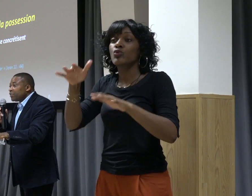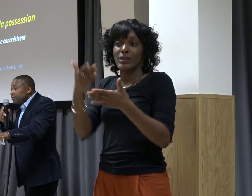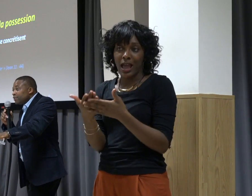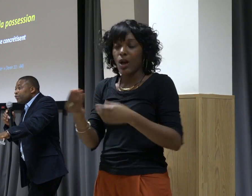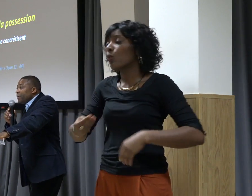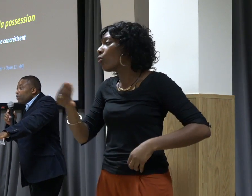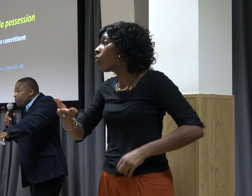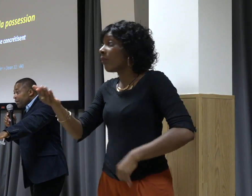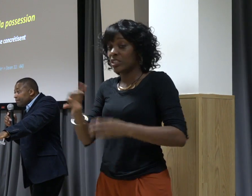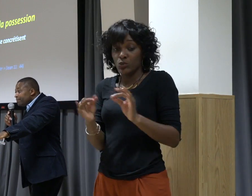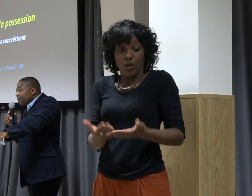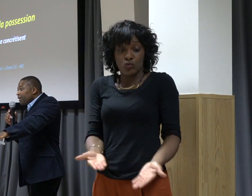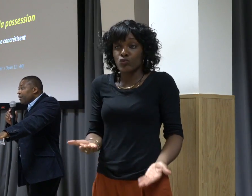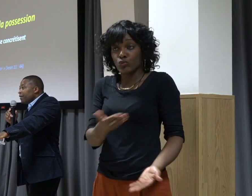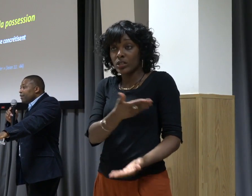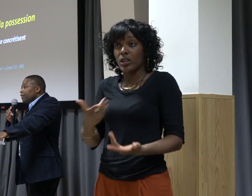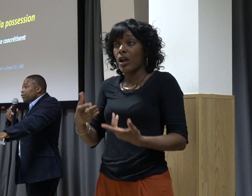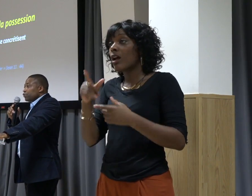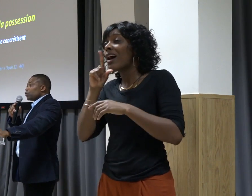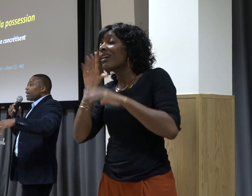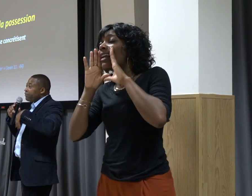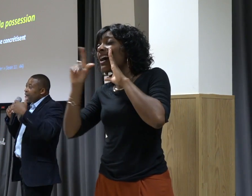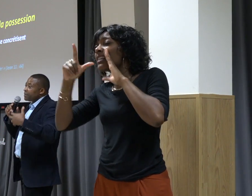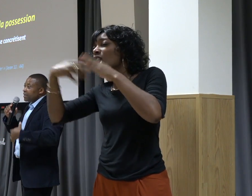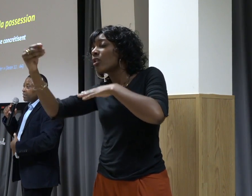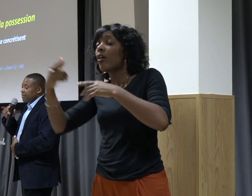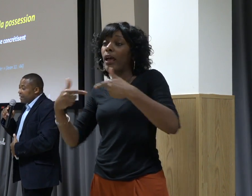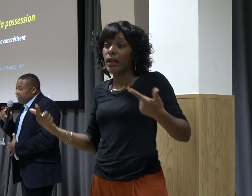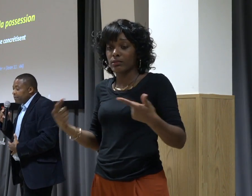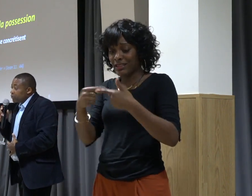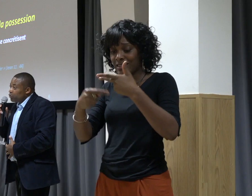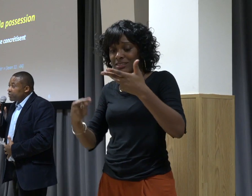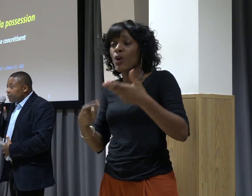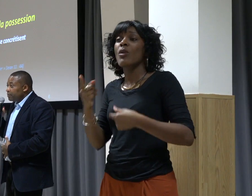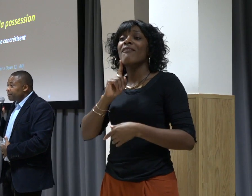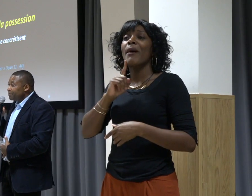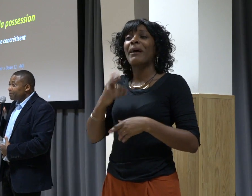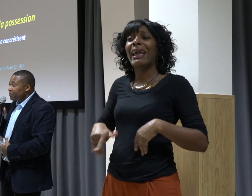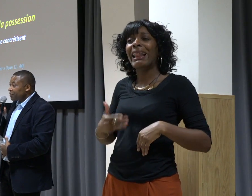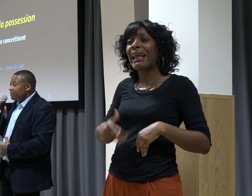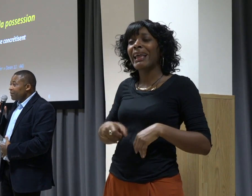ma chance, je ne vais pas la louper. Que ce soit la femme qui avait la perte de sang,